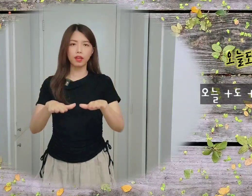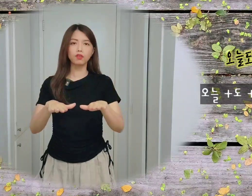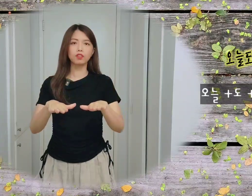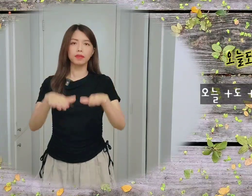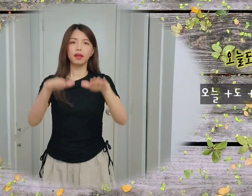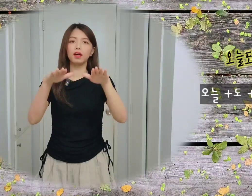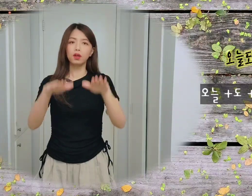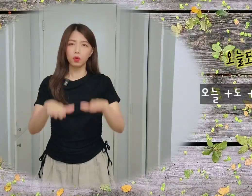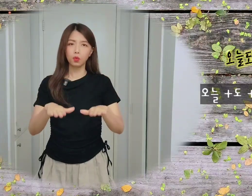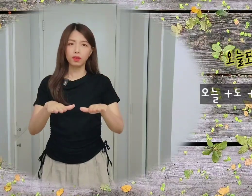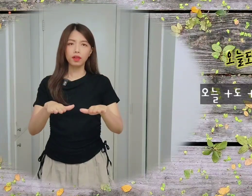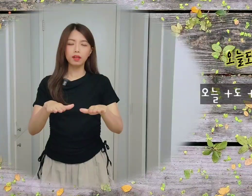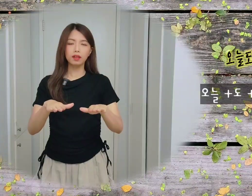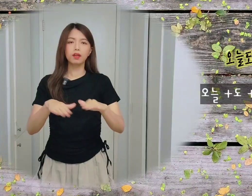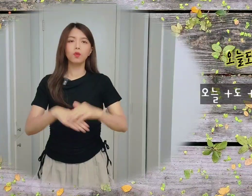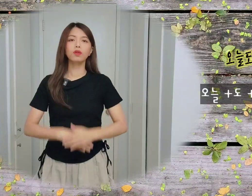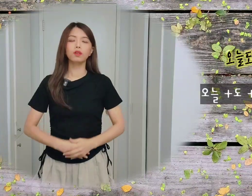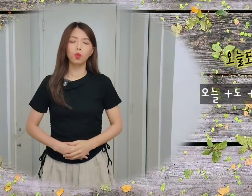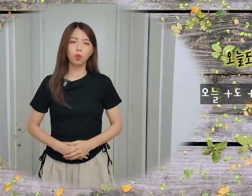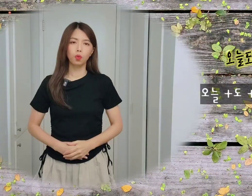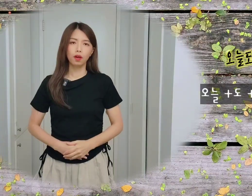살짝 내려주시면 돼요. 오늘